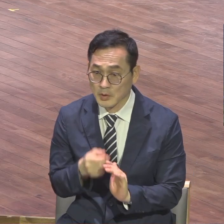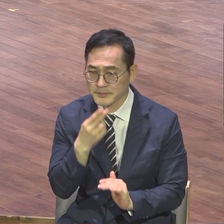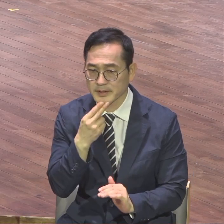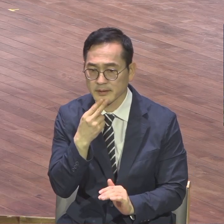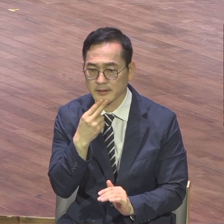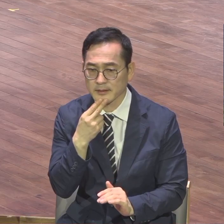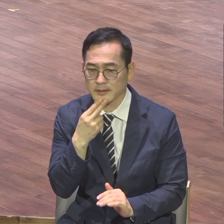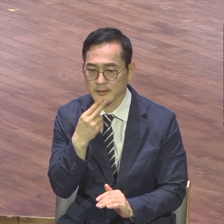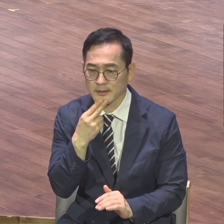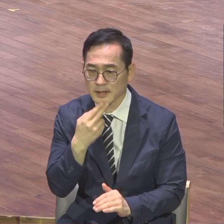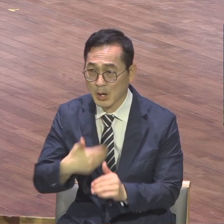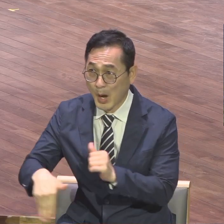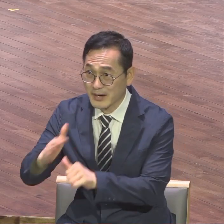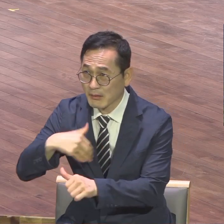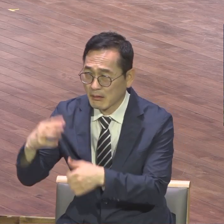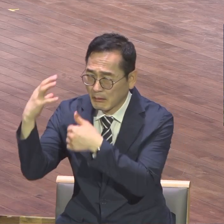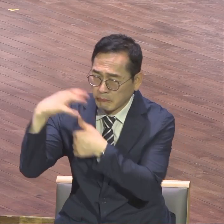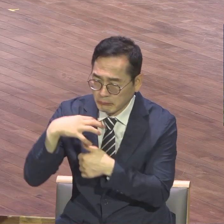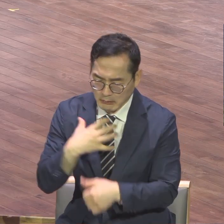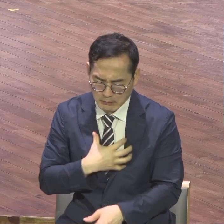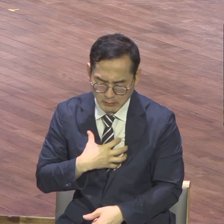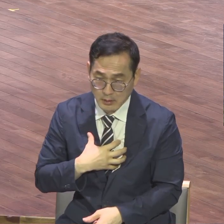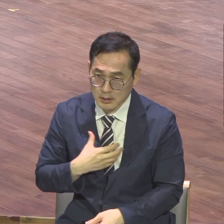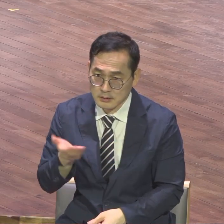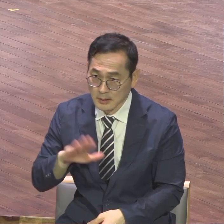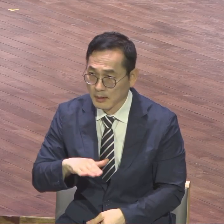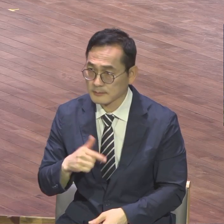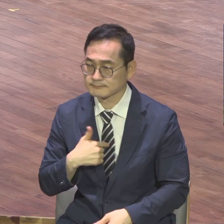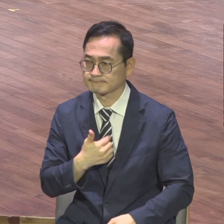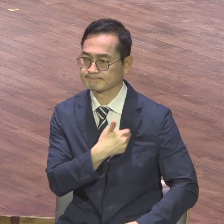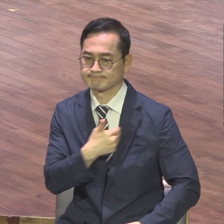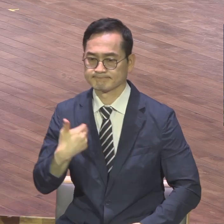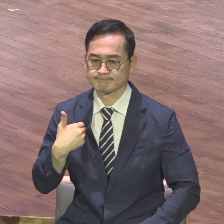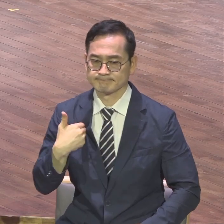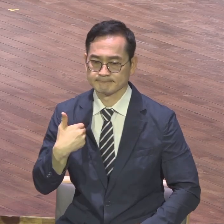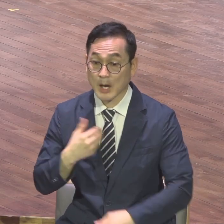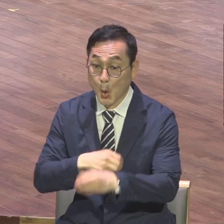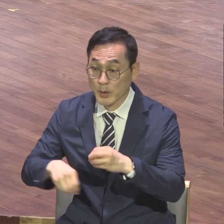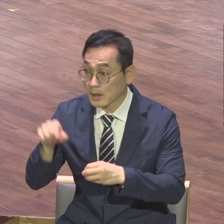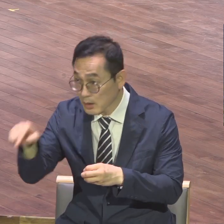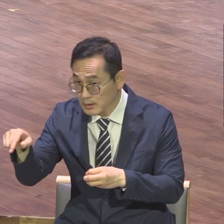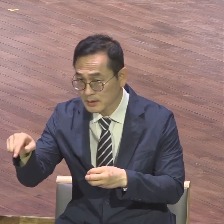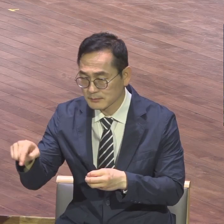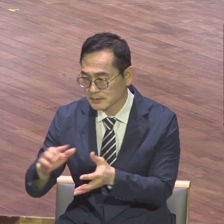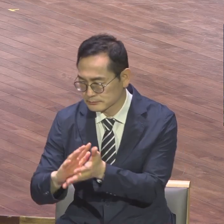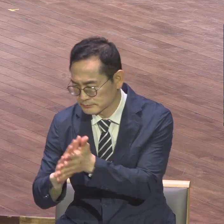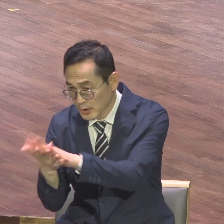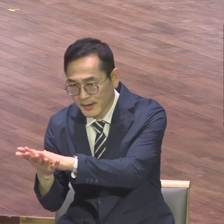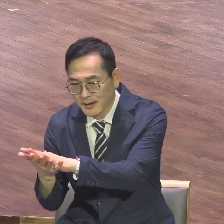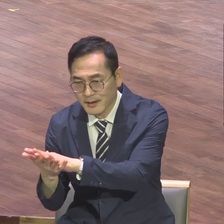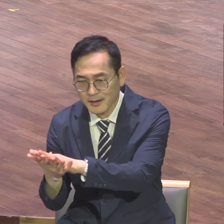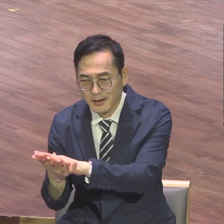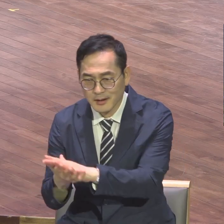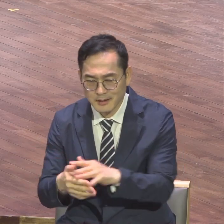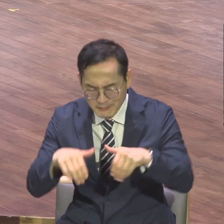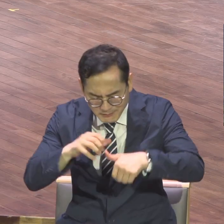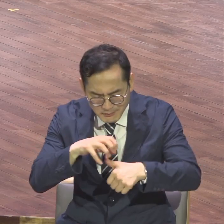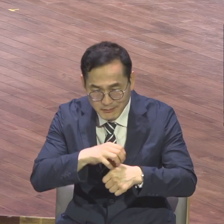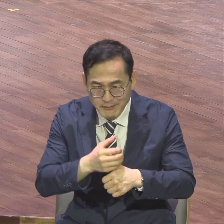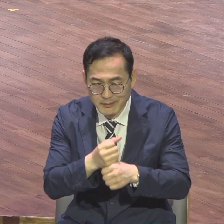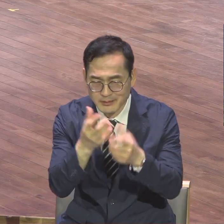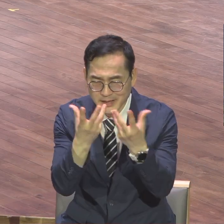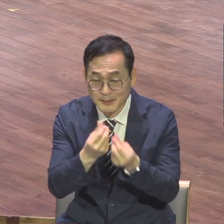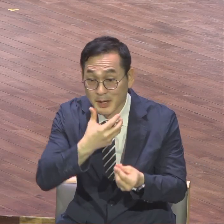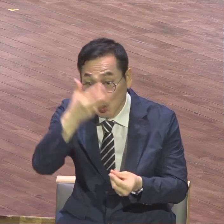환경에 빠지지 않았다고요. 오히려 역으로 그 현장을 변화시키고 하나님의 살아 역사하심을 증거하고